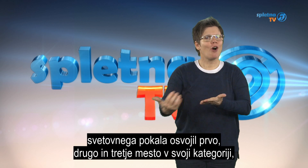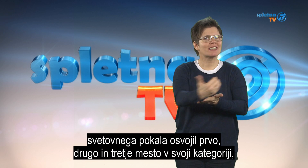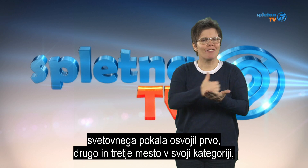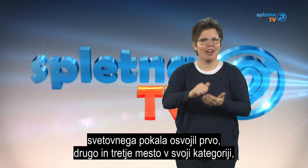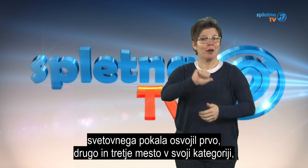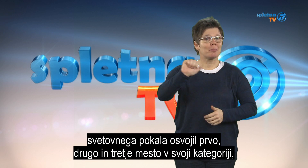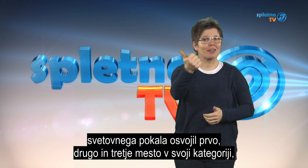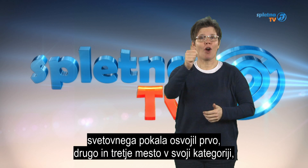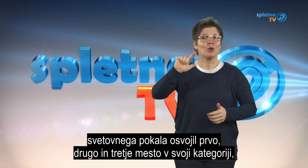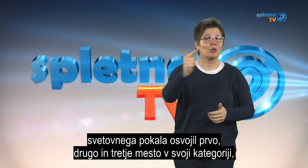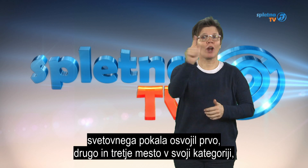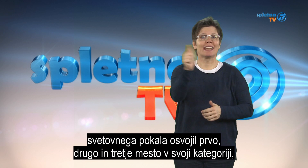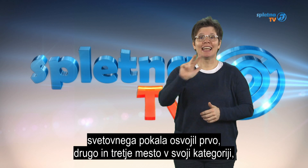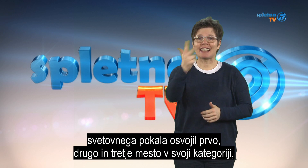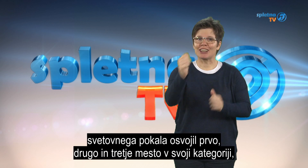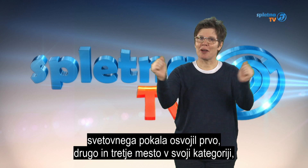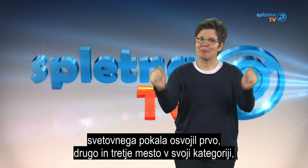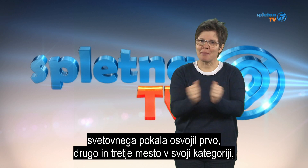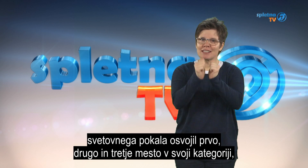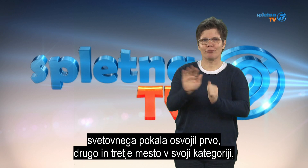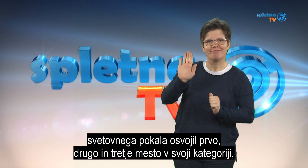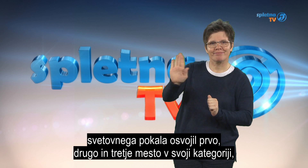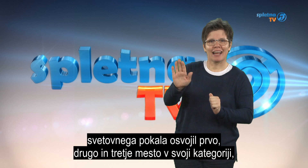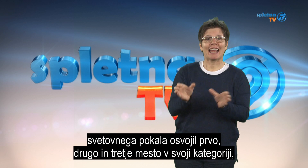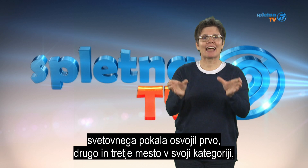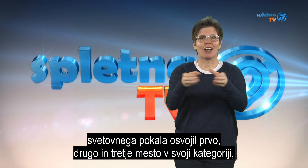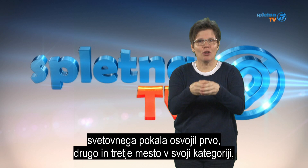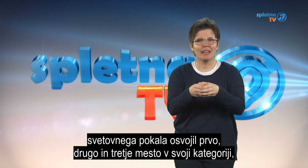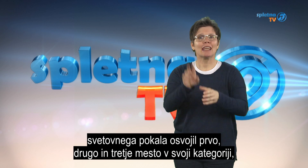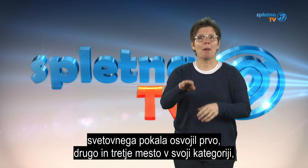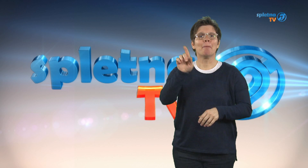že paraolimpijsko kvoto za Rio 2016.